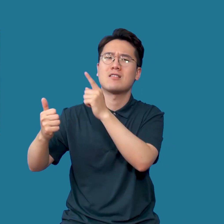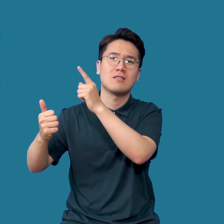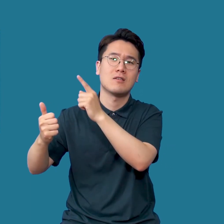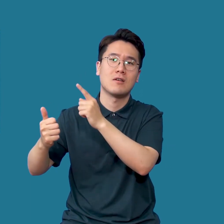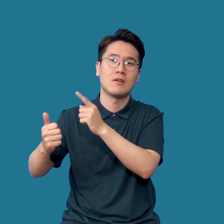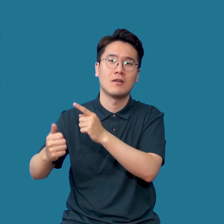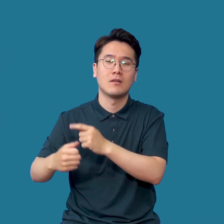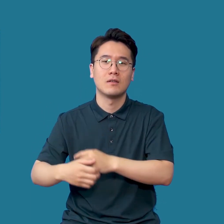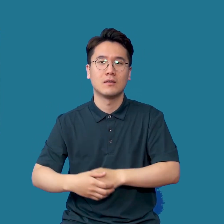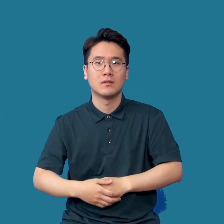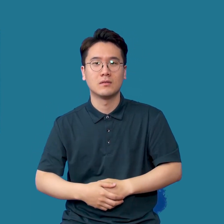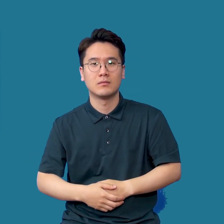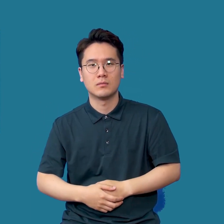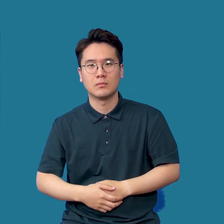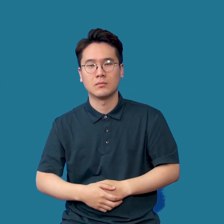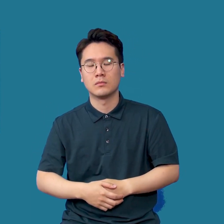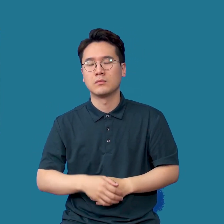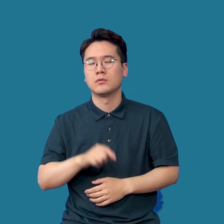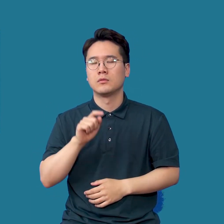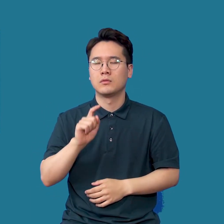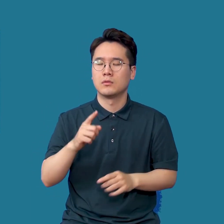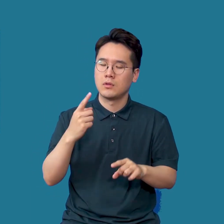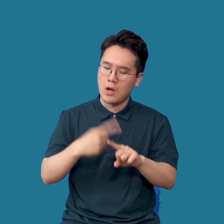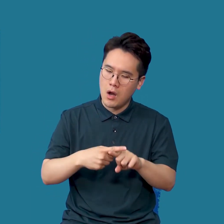한참 그러다가 그만 엉엉 울어버렸습니다.